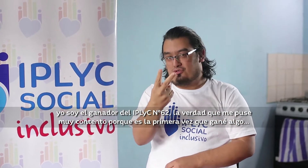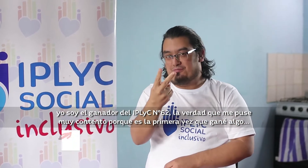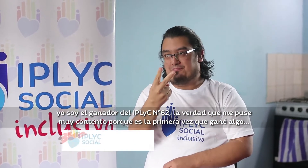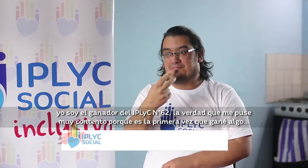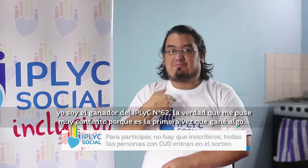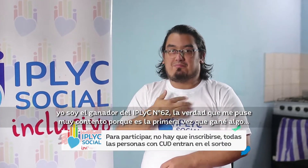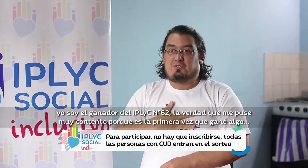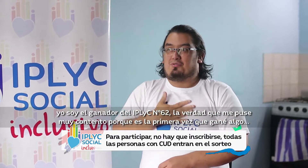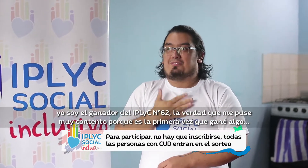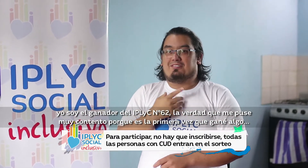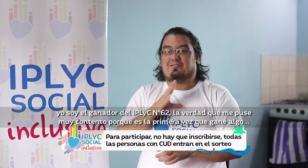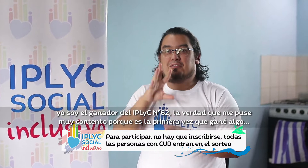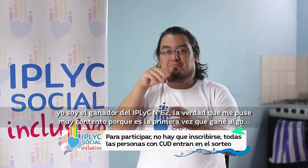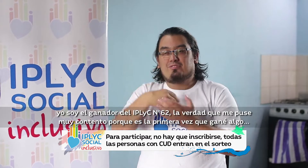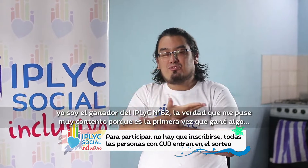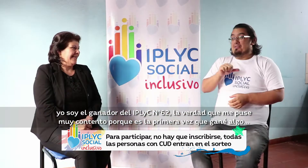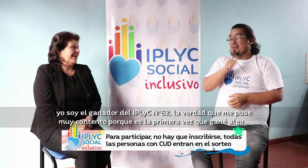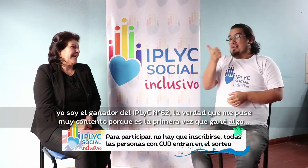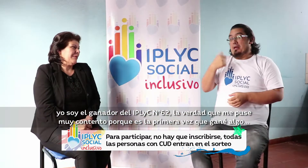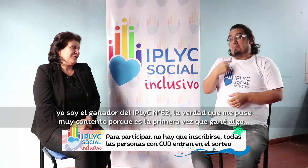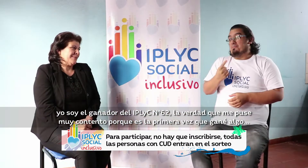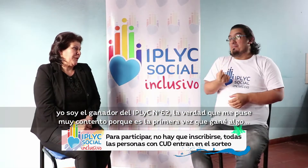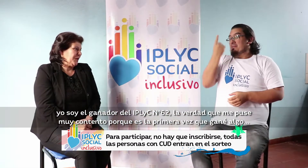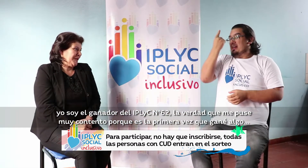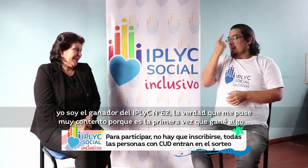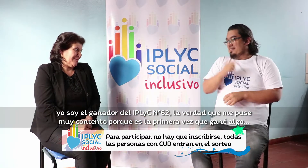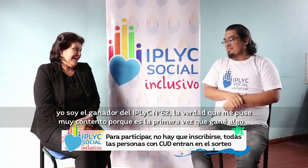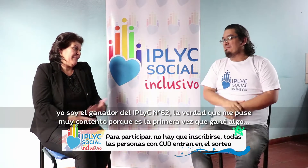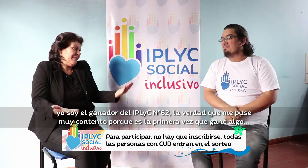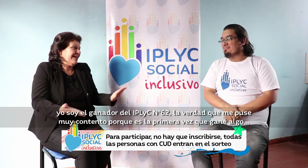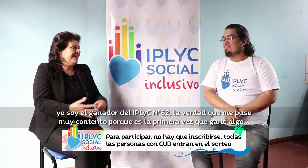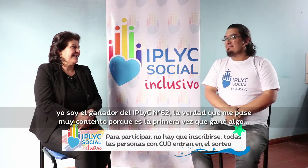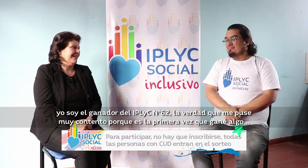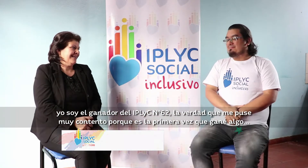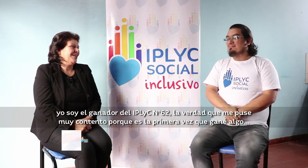número 62. La verdad que me puse muy contento porque es la primera vez que gané algo.